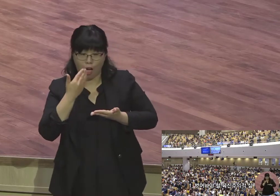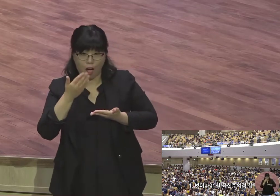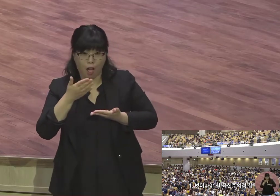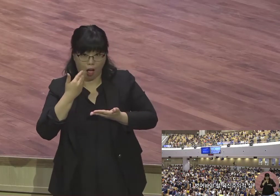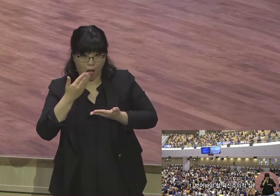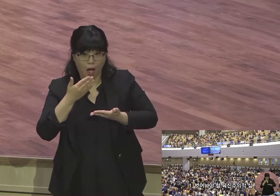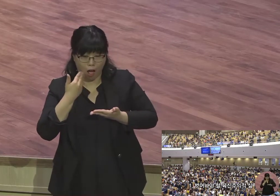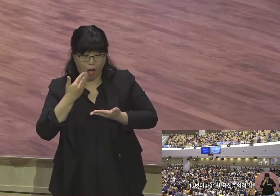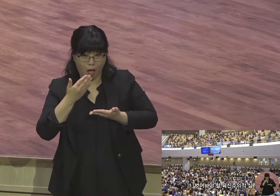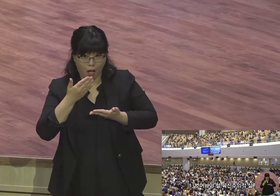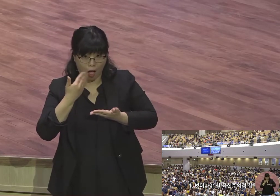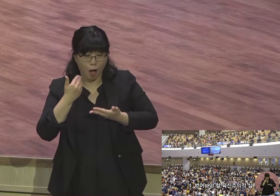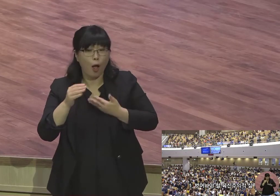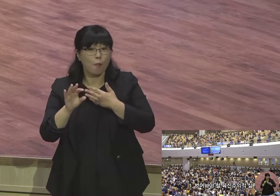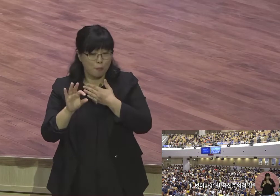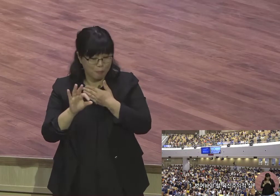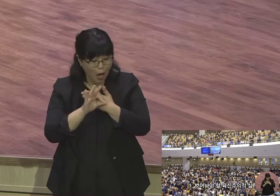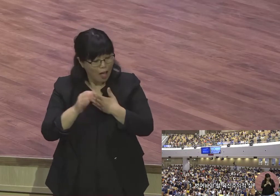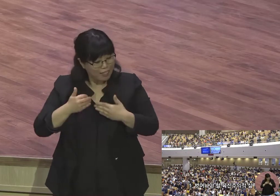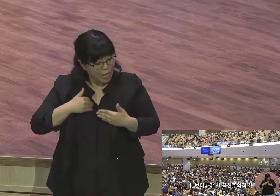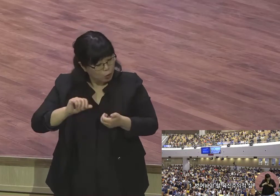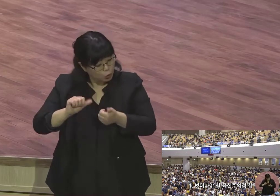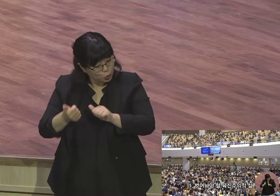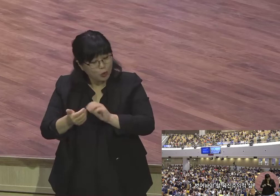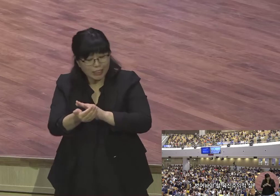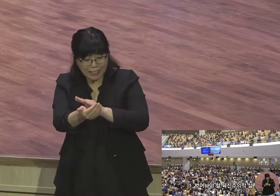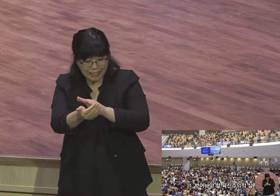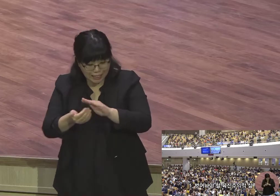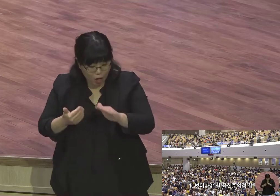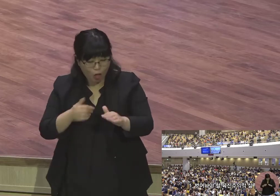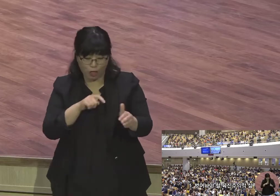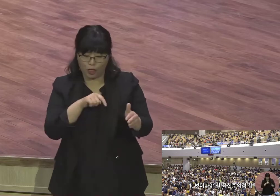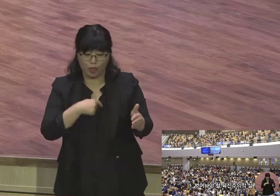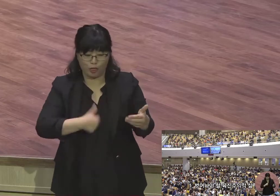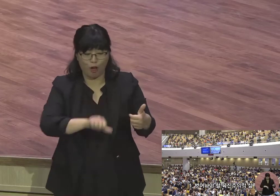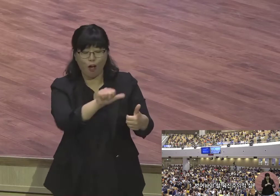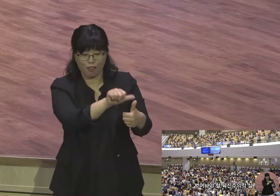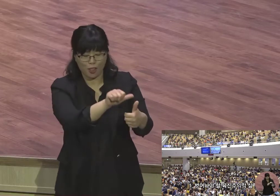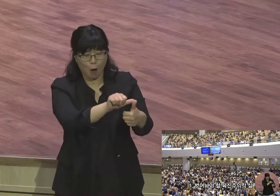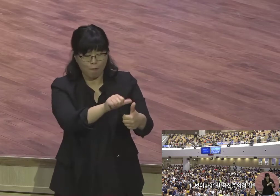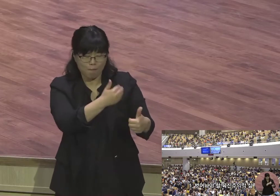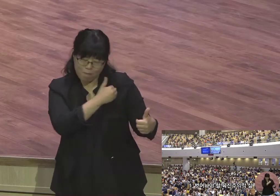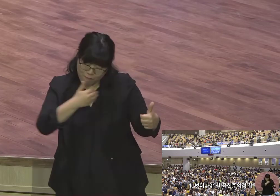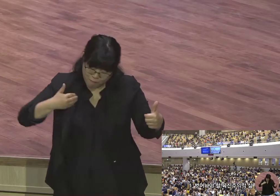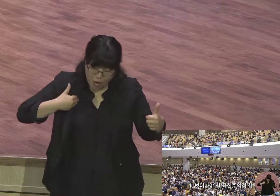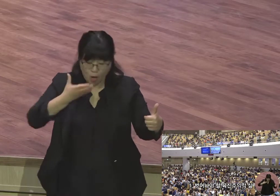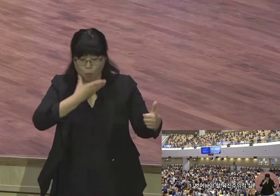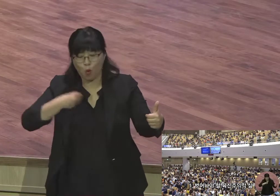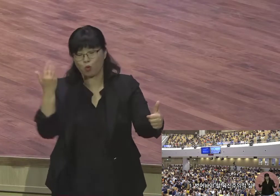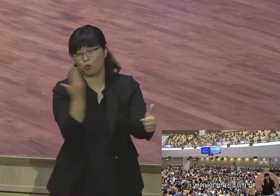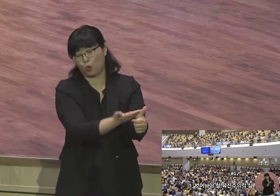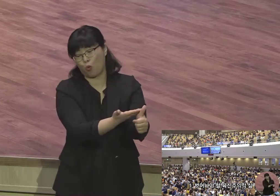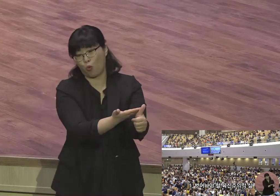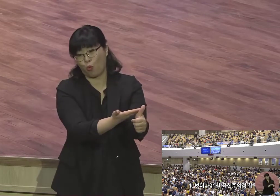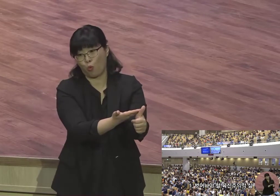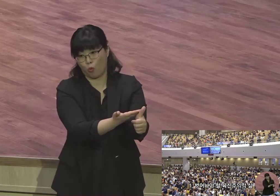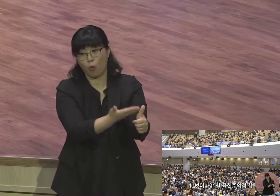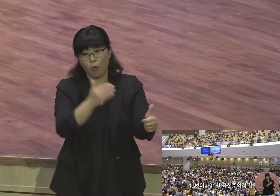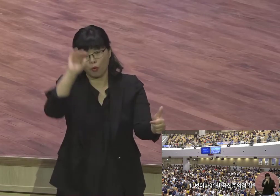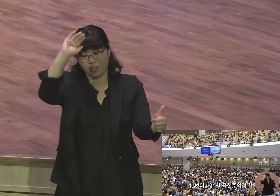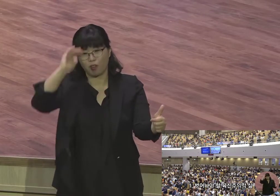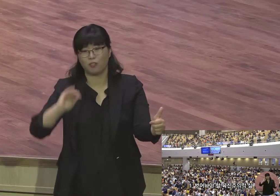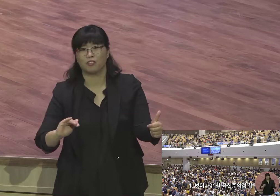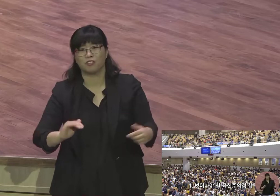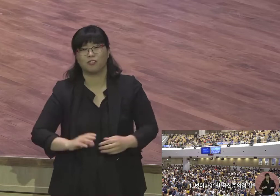가져와서 먹게하라 내가 죽기 전에 내 마음껏 내게 축복 하게 하리라